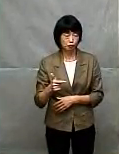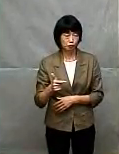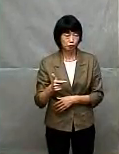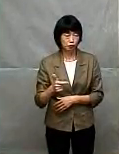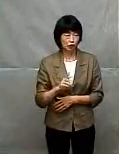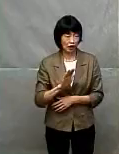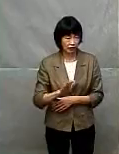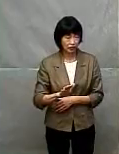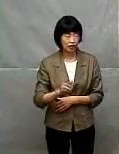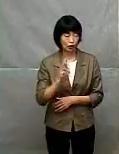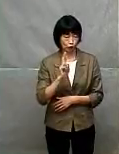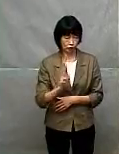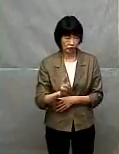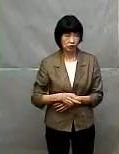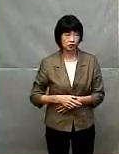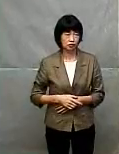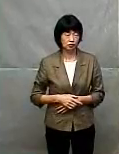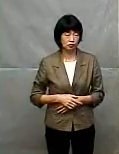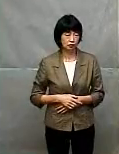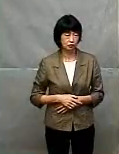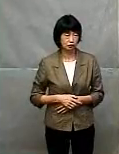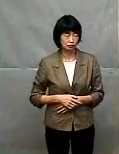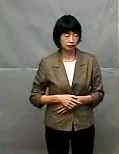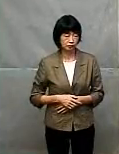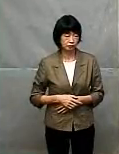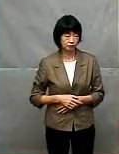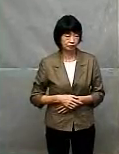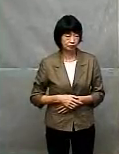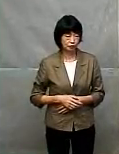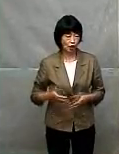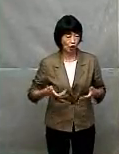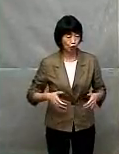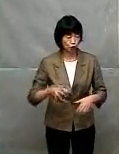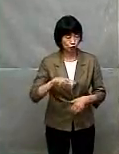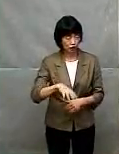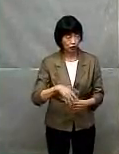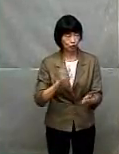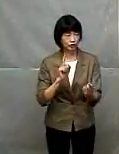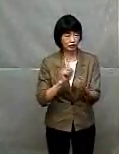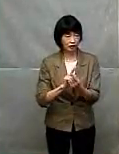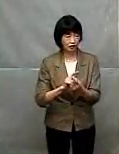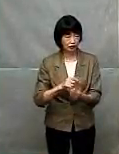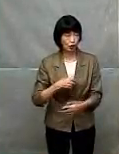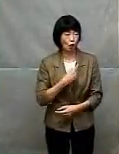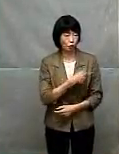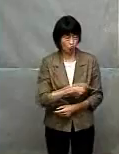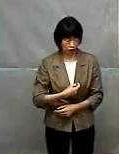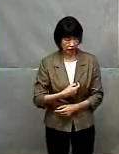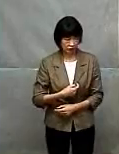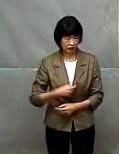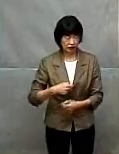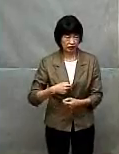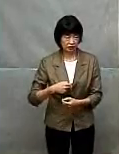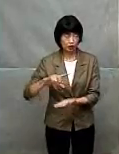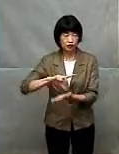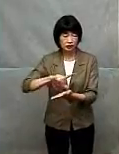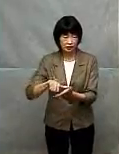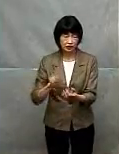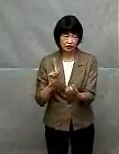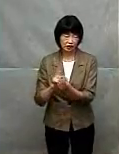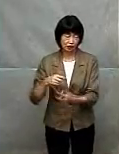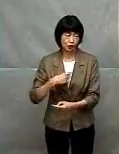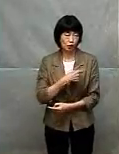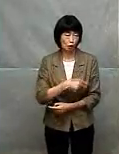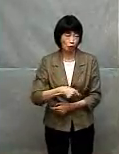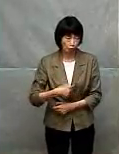ったようであります。ふるさとに対する思い、その地域に対する思いをです